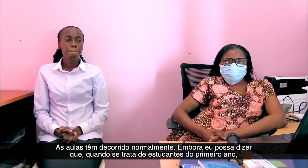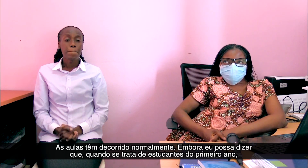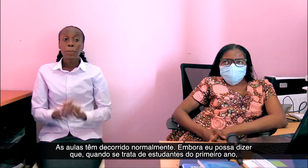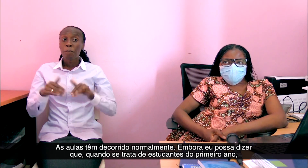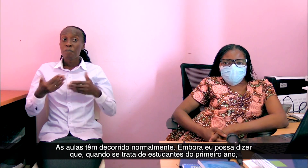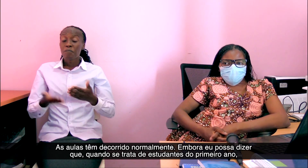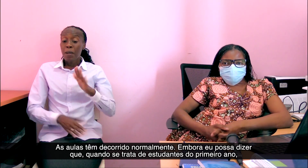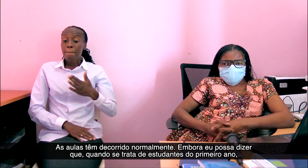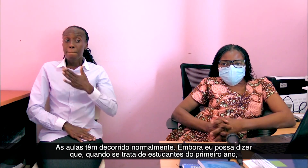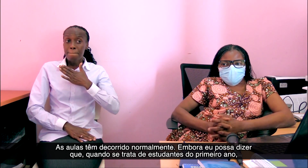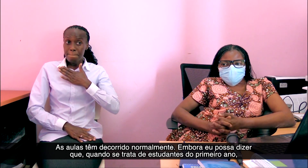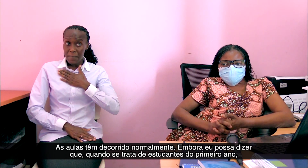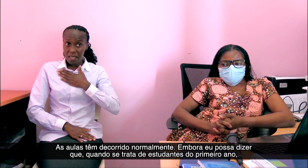Para mim é uma experiência